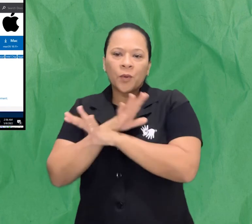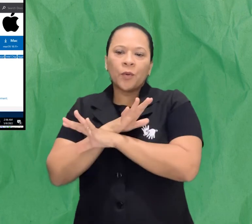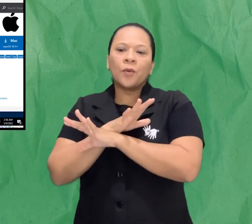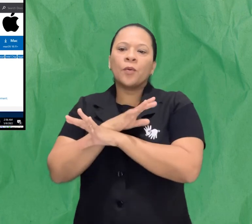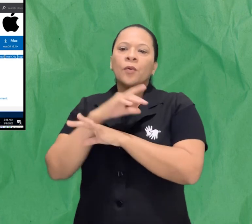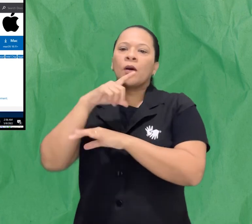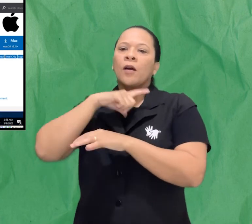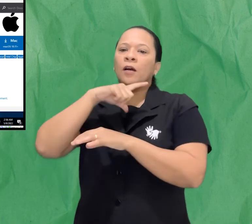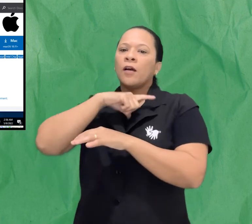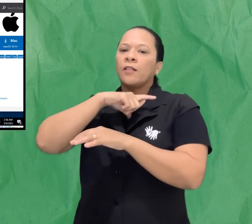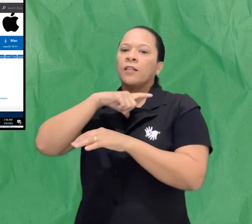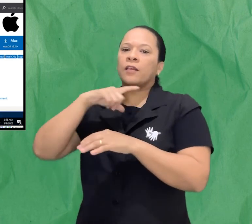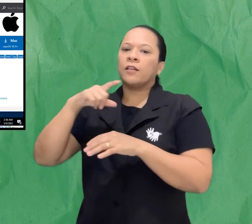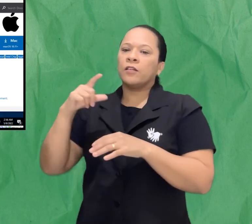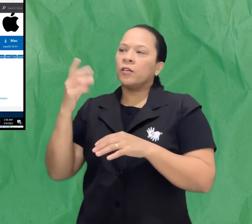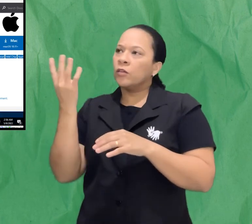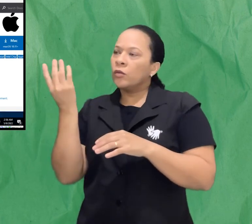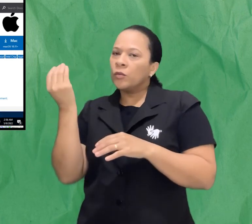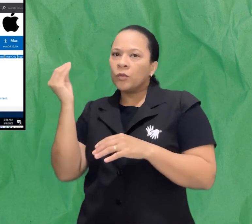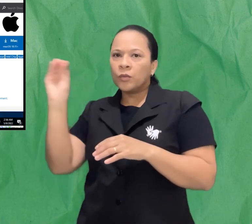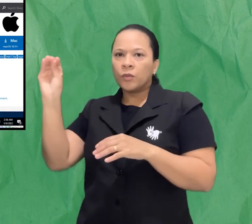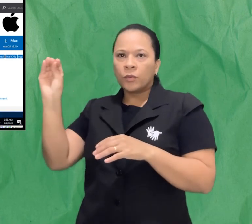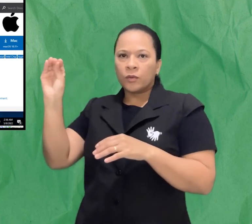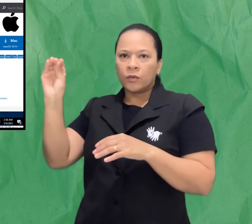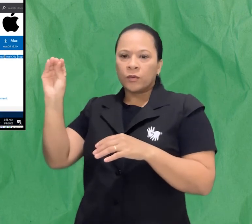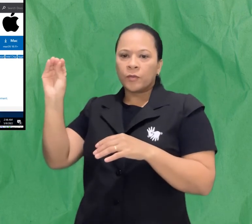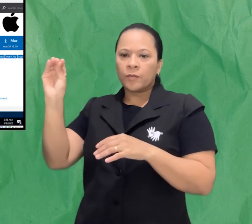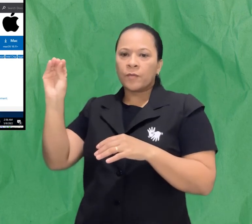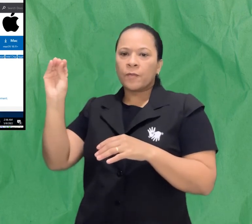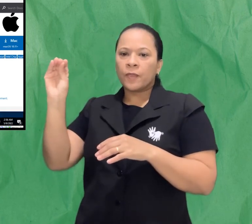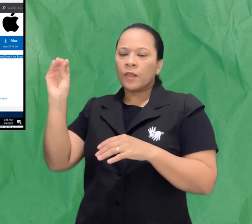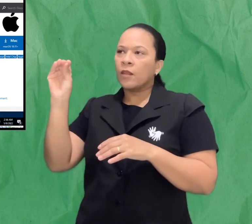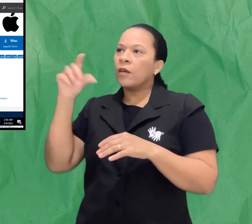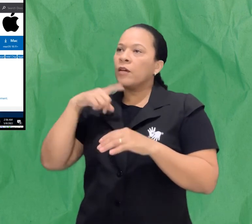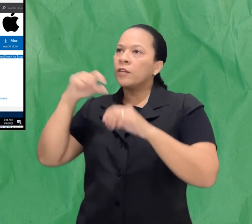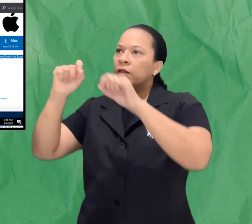esse ícone aqui na frente. Eu vou clicar nele.